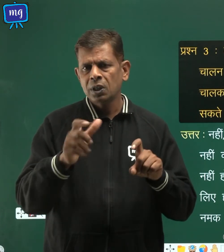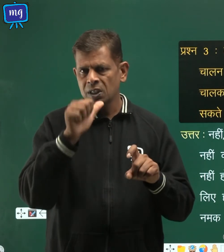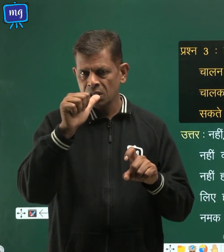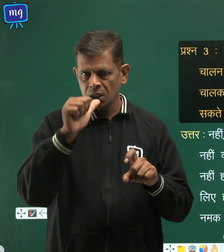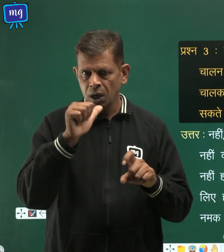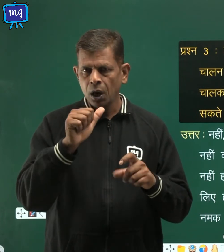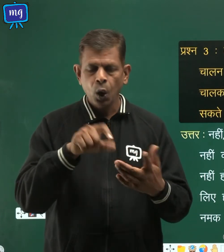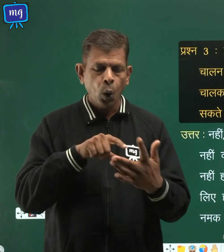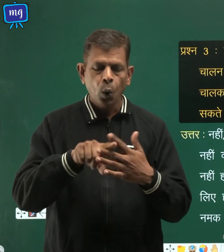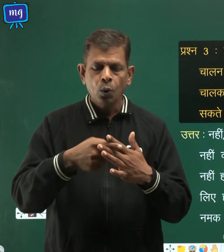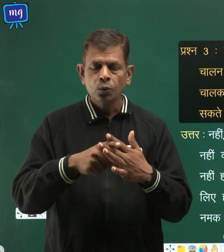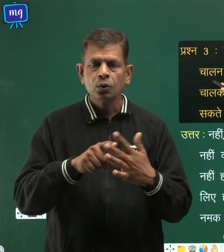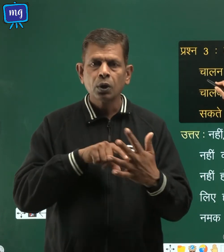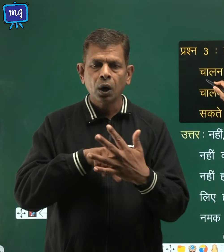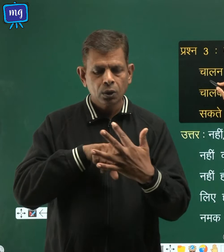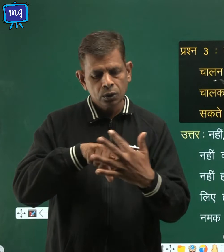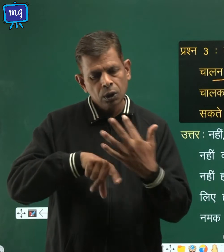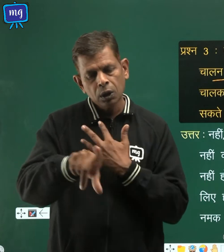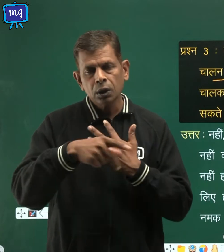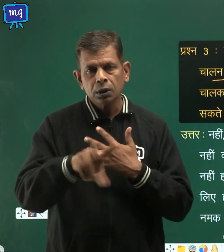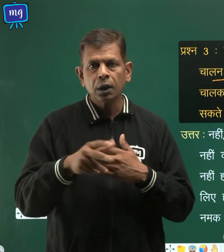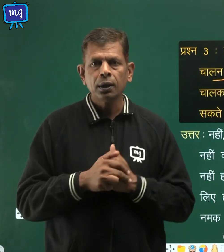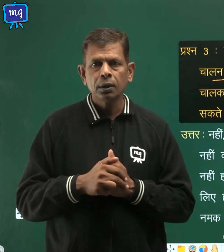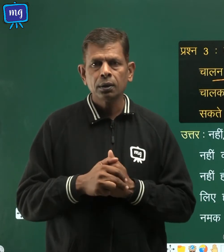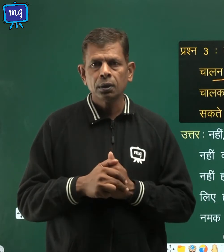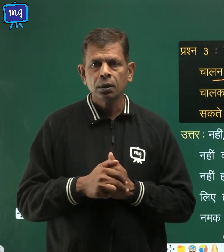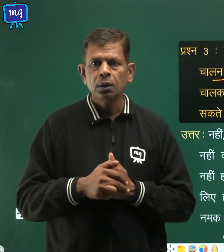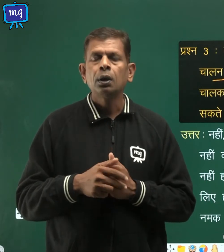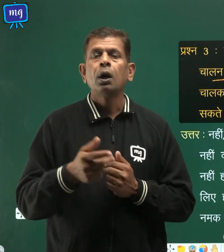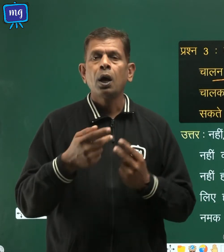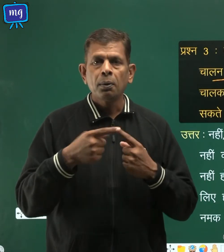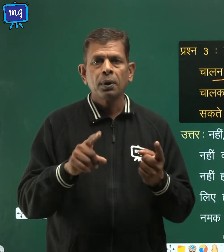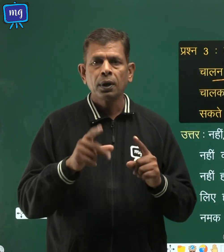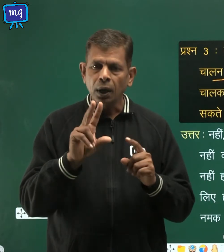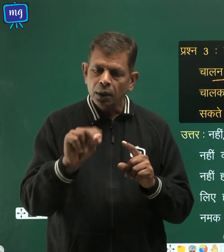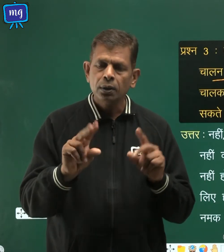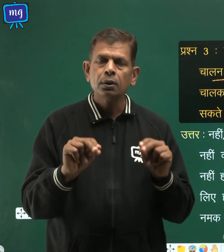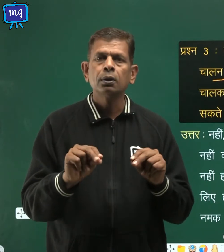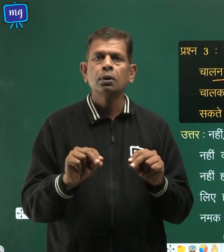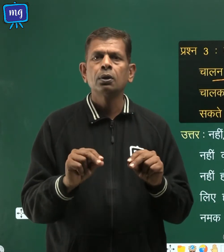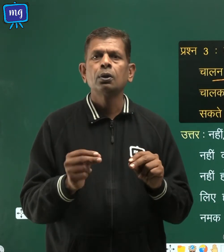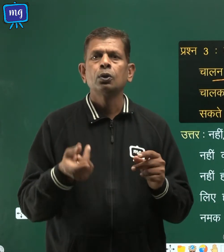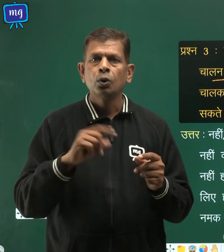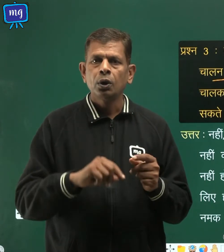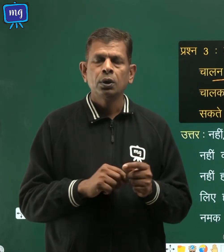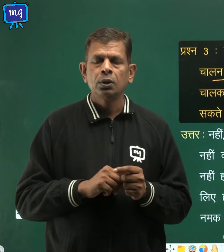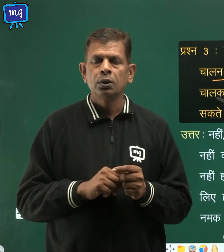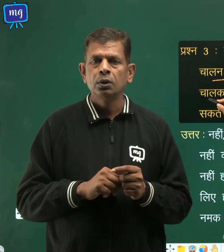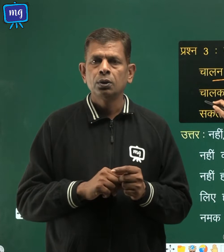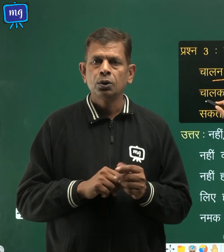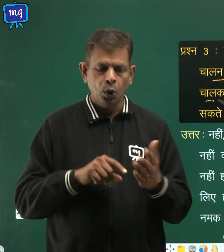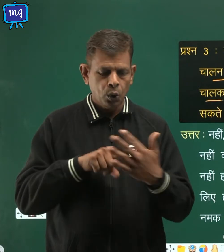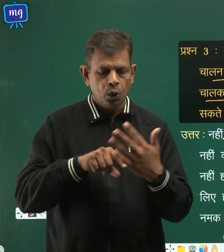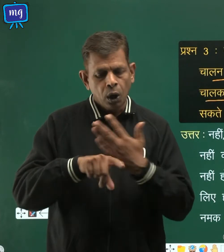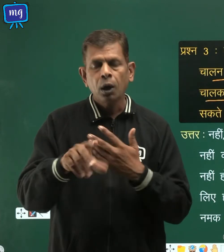विद्युत का चालन करता है? यदि नहीं, तो इसे चालक बनाने के लिए